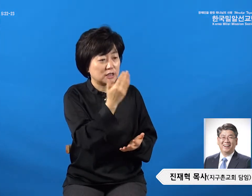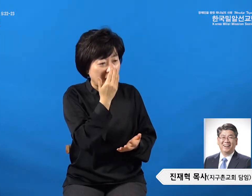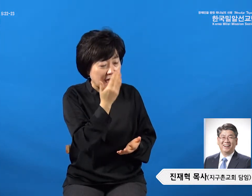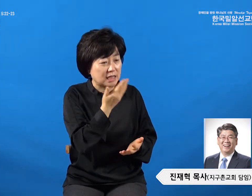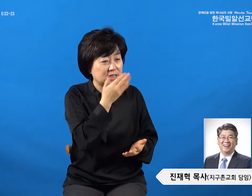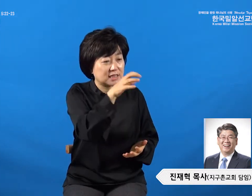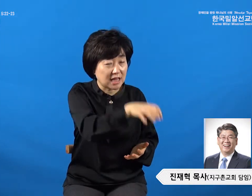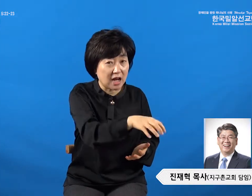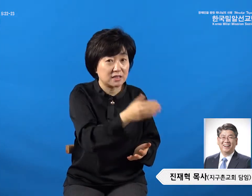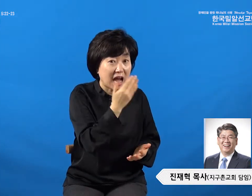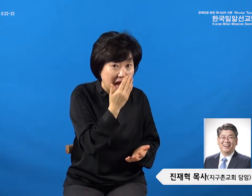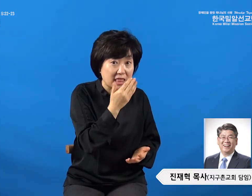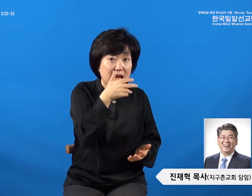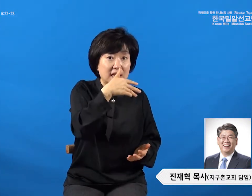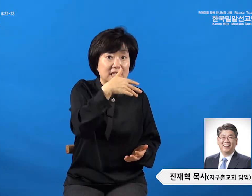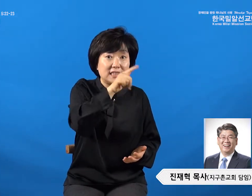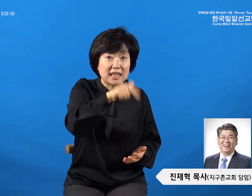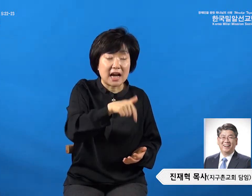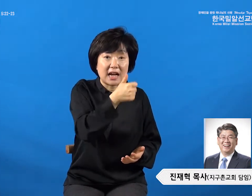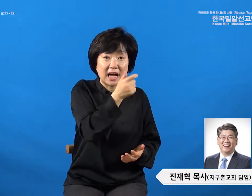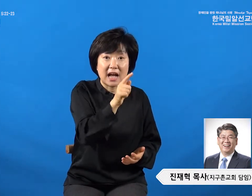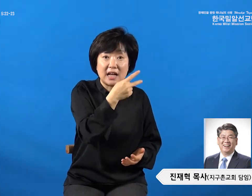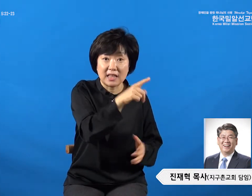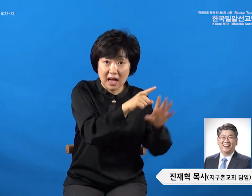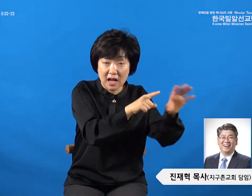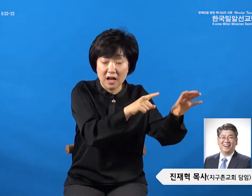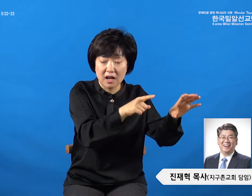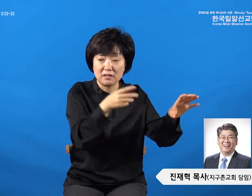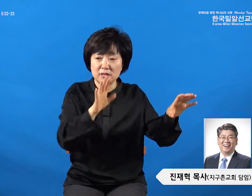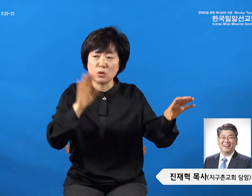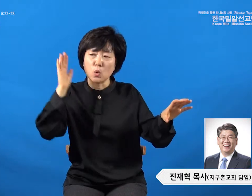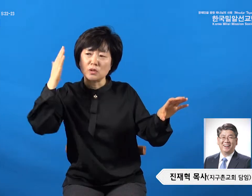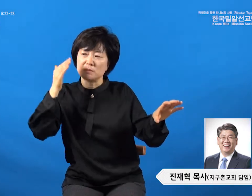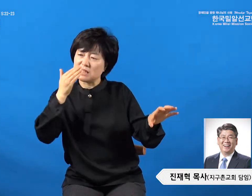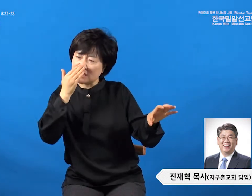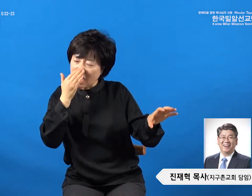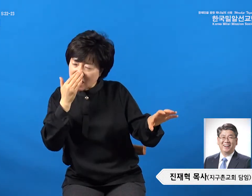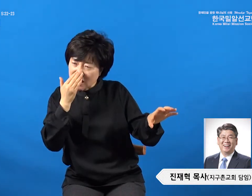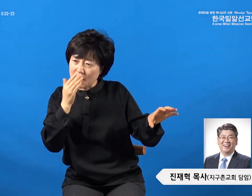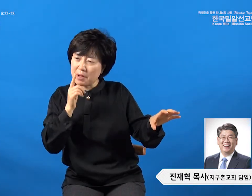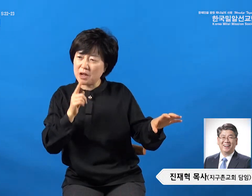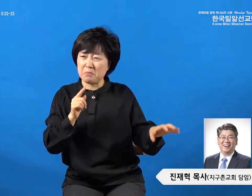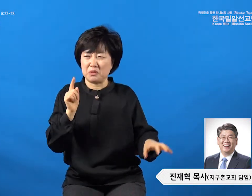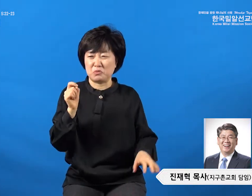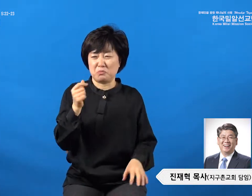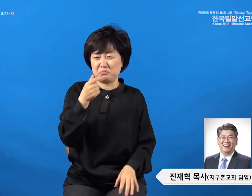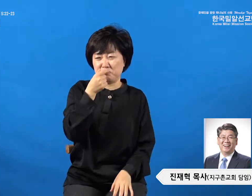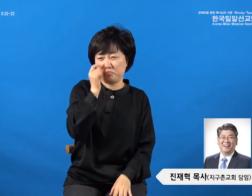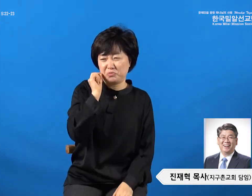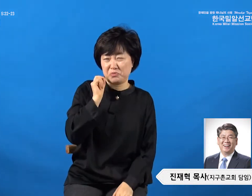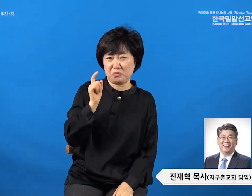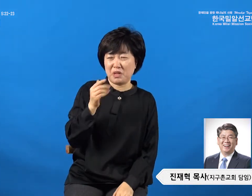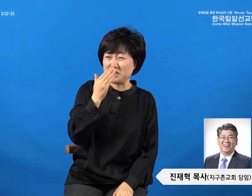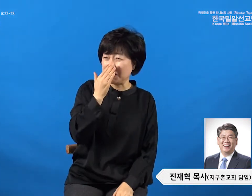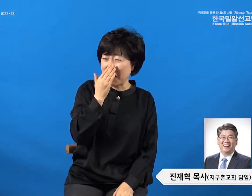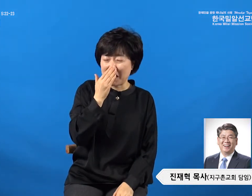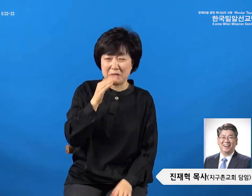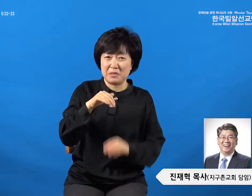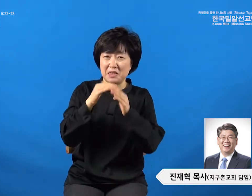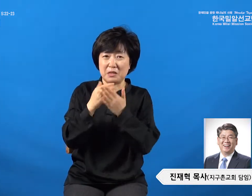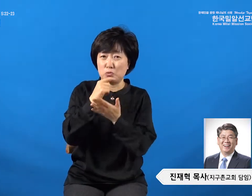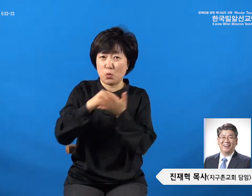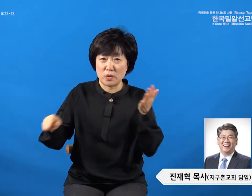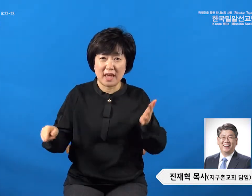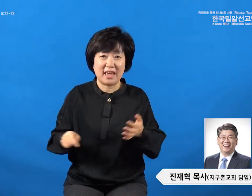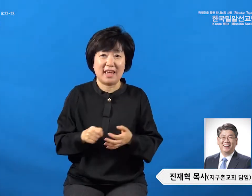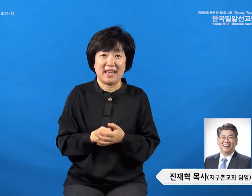가격, 착한 식당. 근데 요즘은 착하다 그러면 왠지 모르게 뭔가 좀 모자르고 부족한